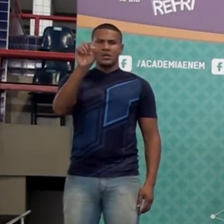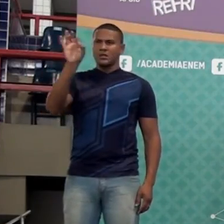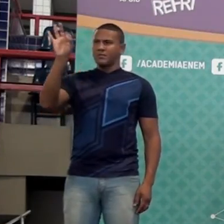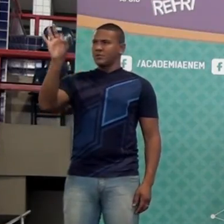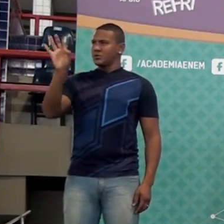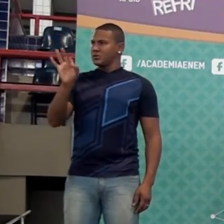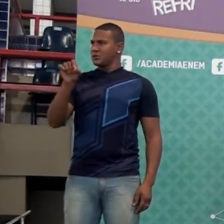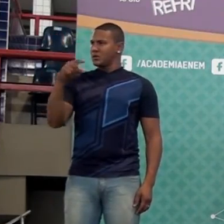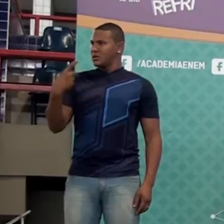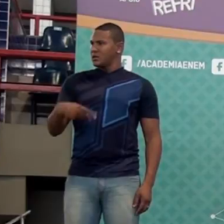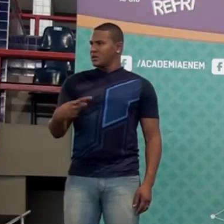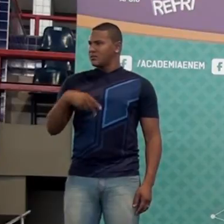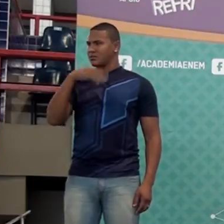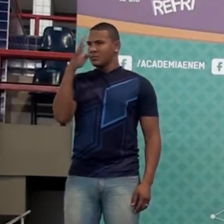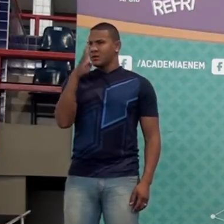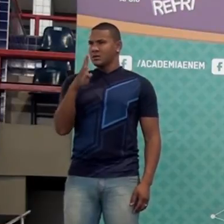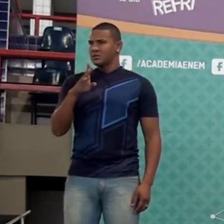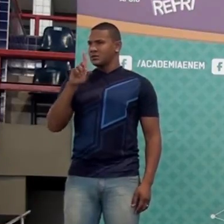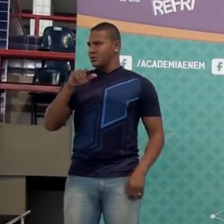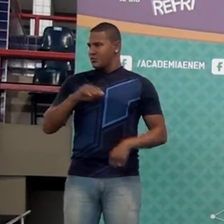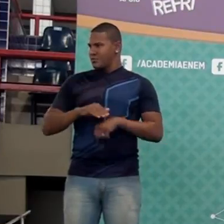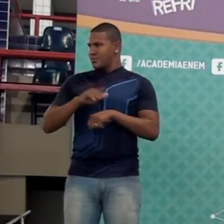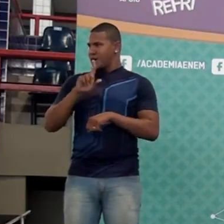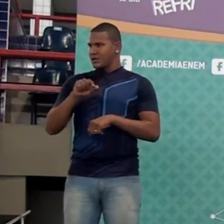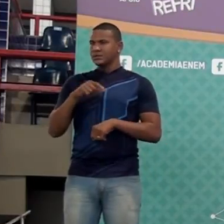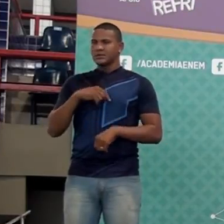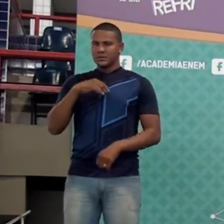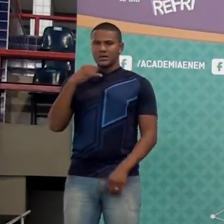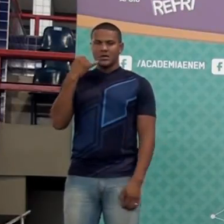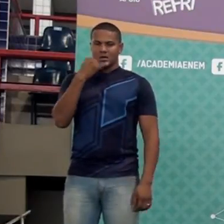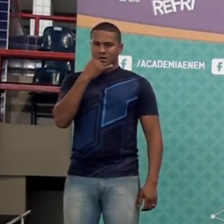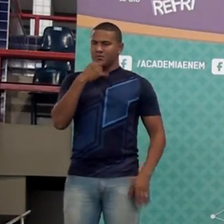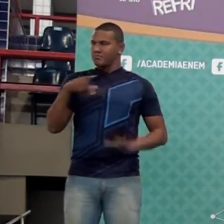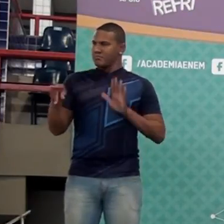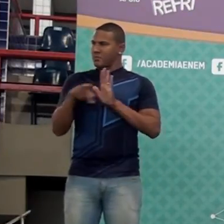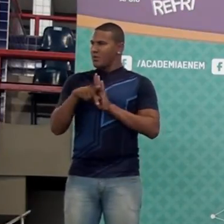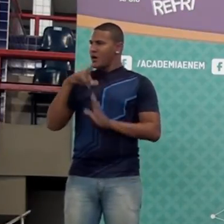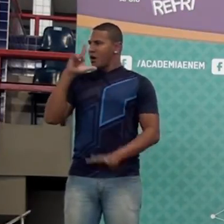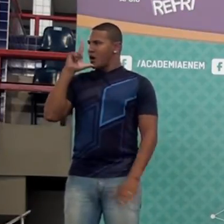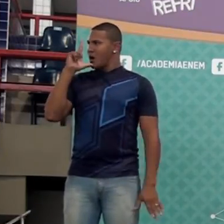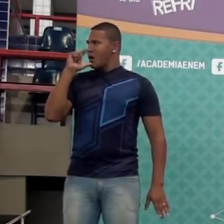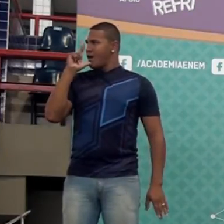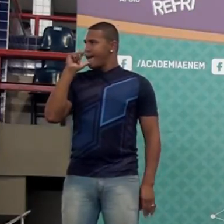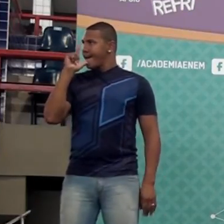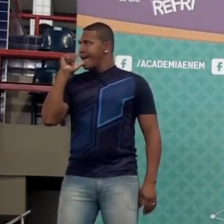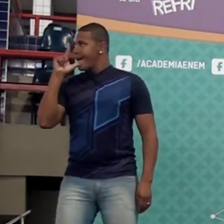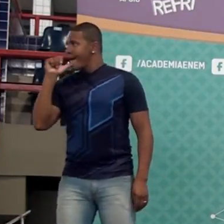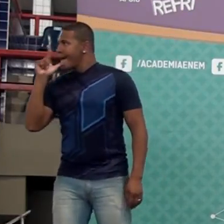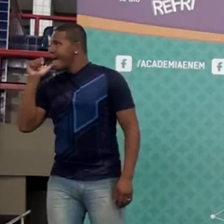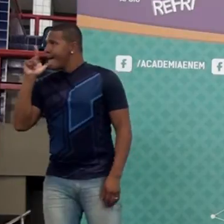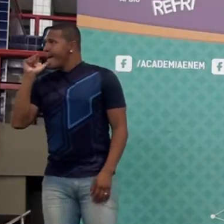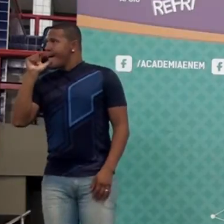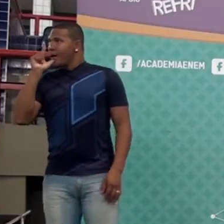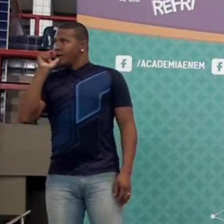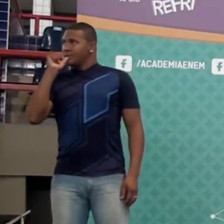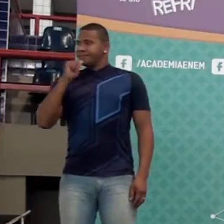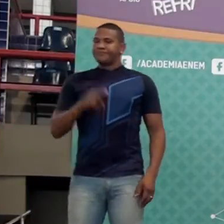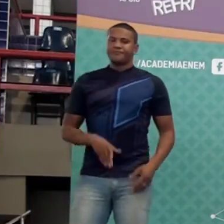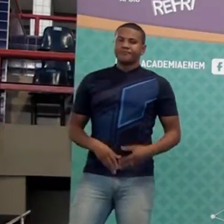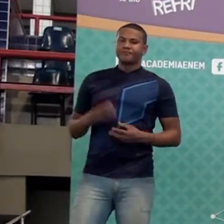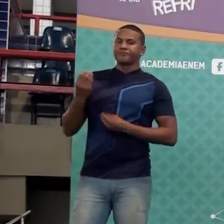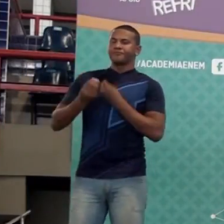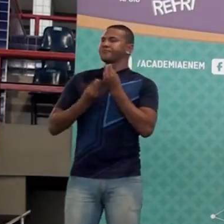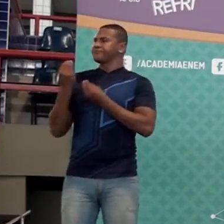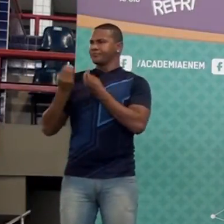eletricidade produzida no Brasil é através de energia hidráulica, através das hidrelétricas. Como é que